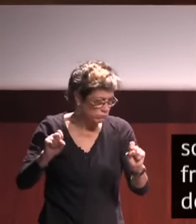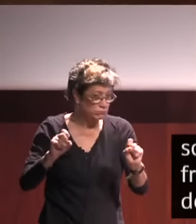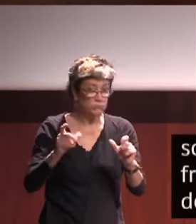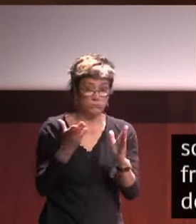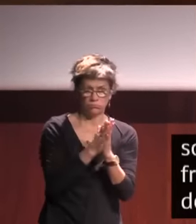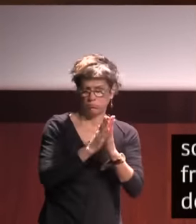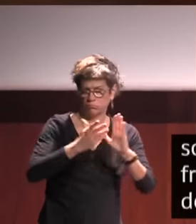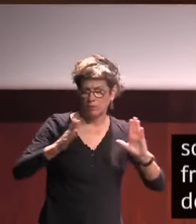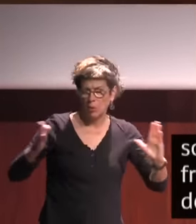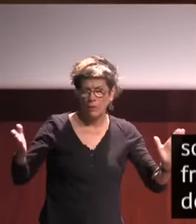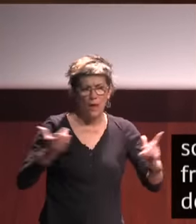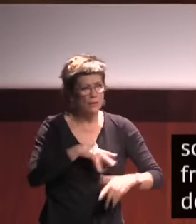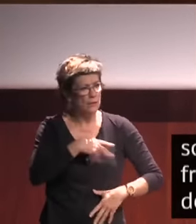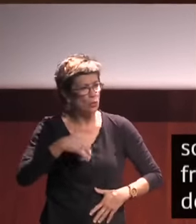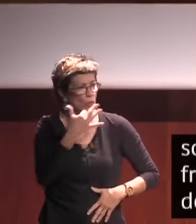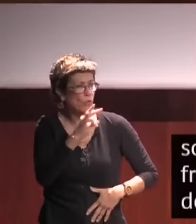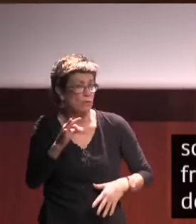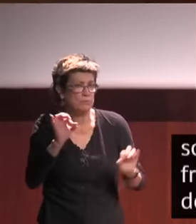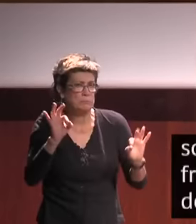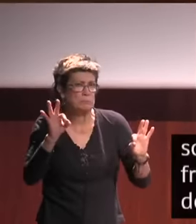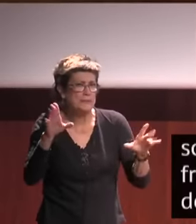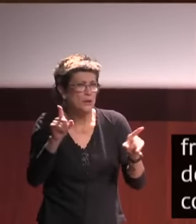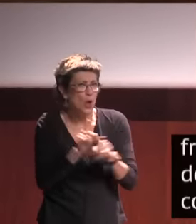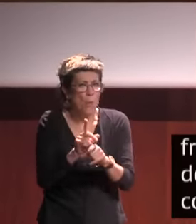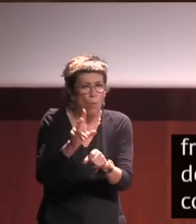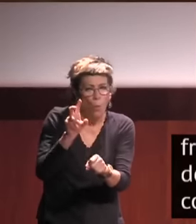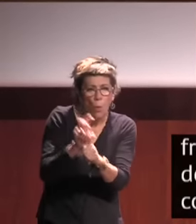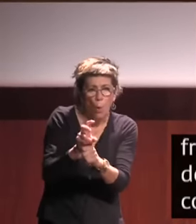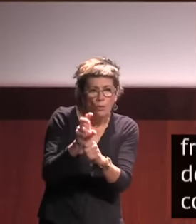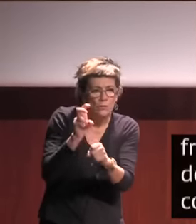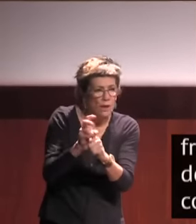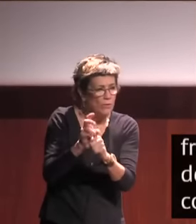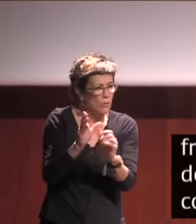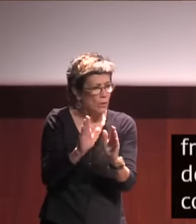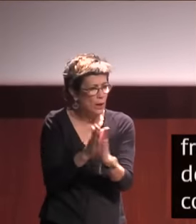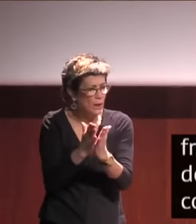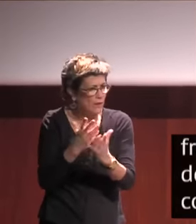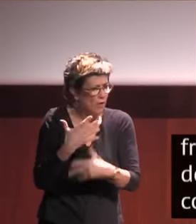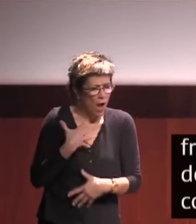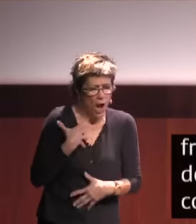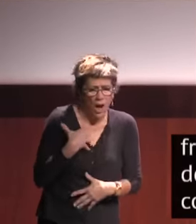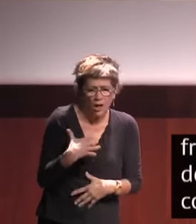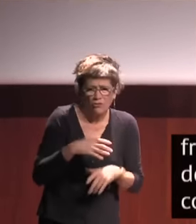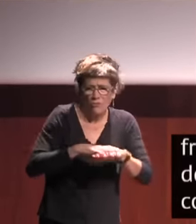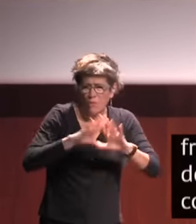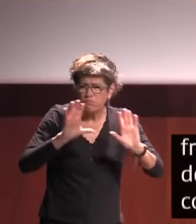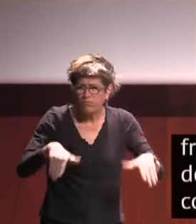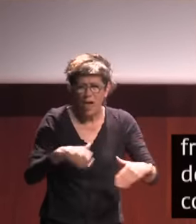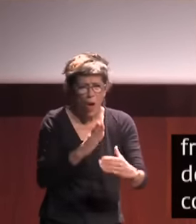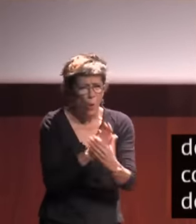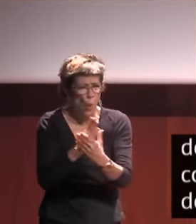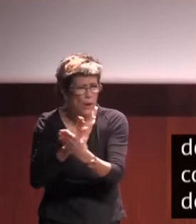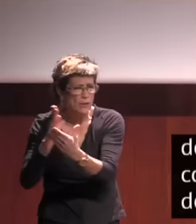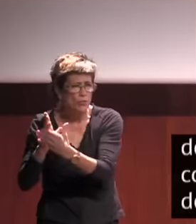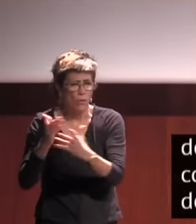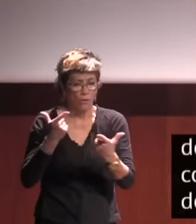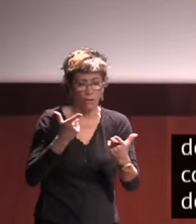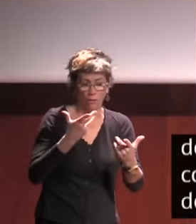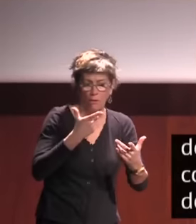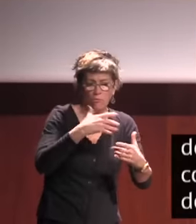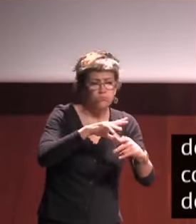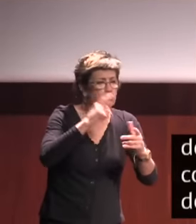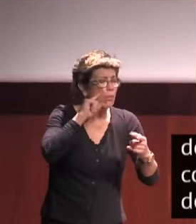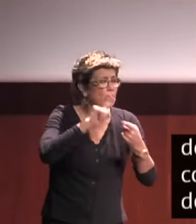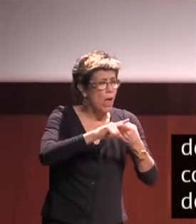un conservatoire du livre, riche de collections permettant de documenter les rapports entre la langue des signes française